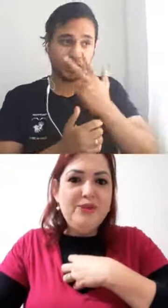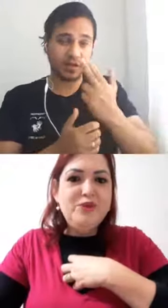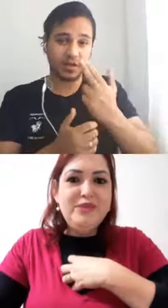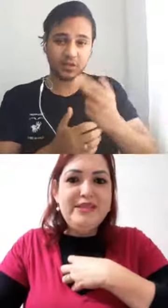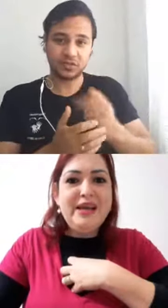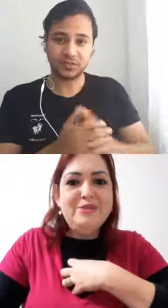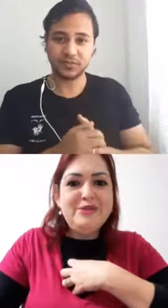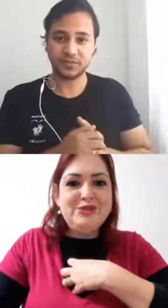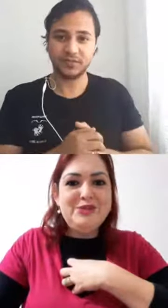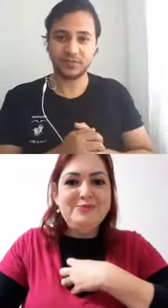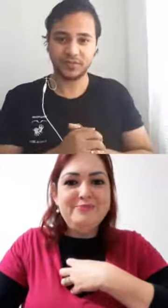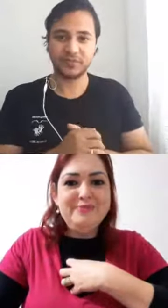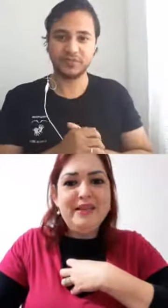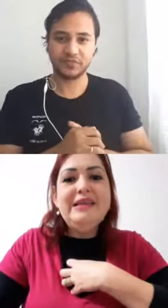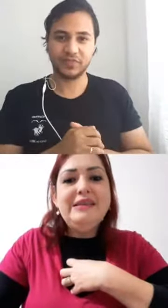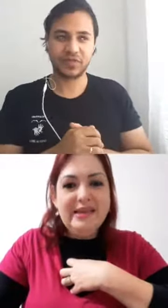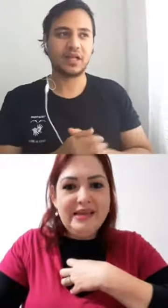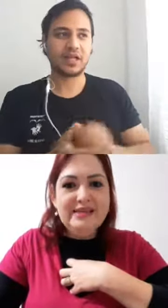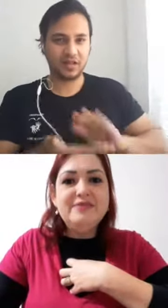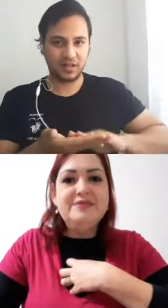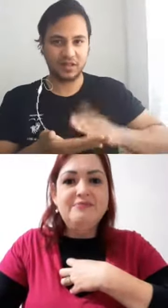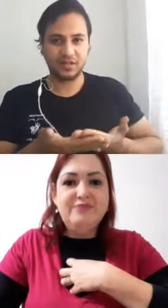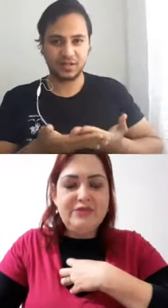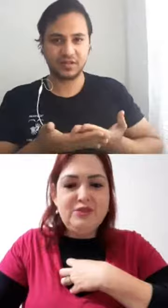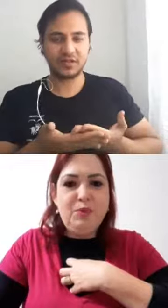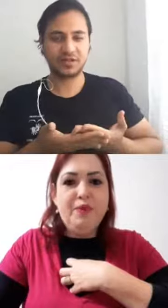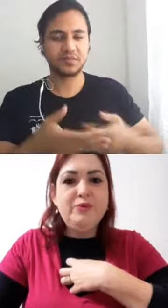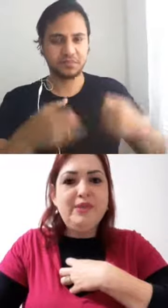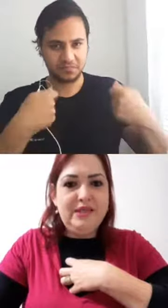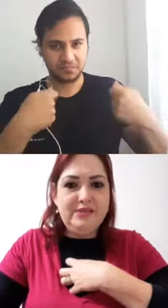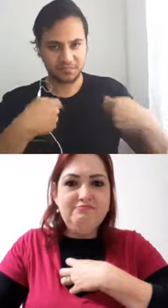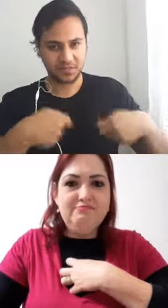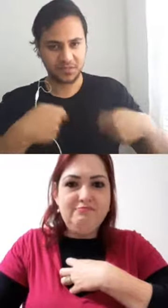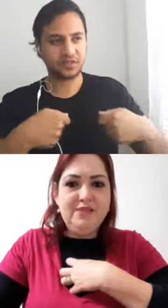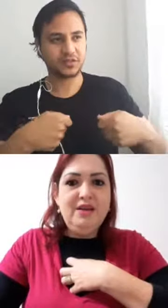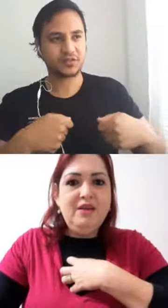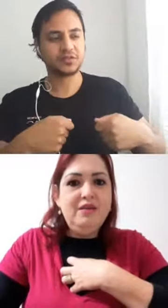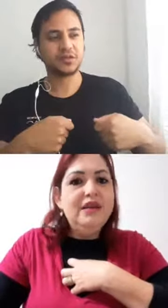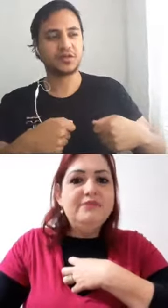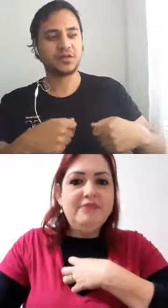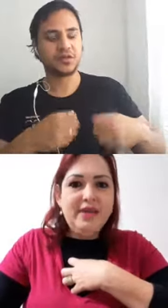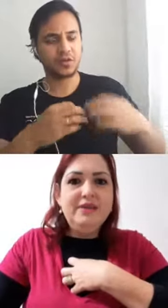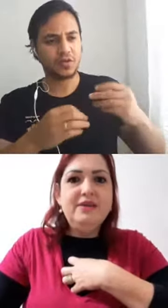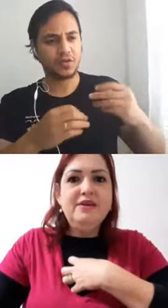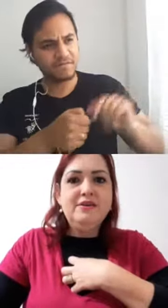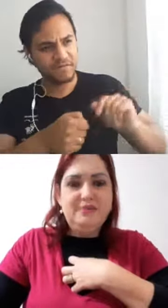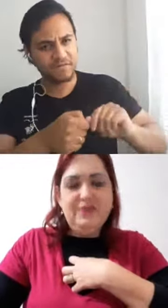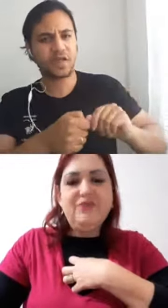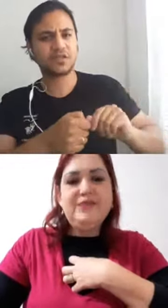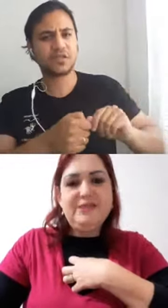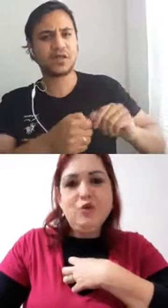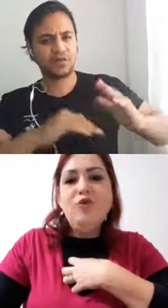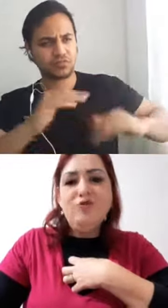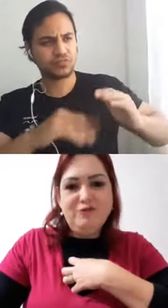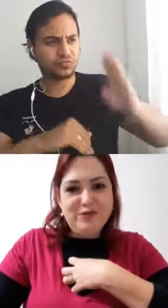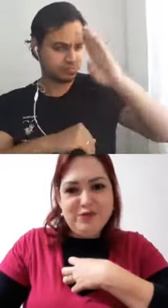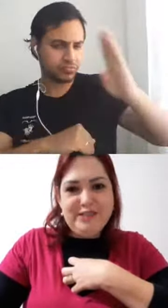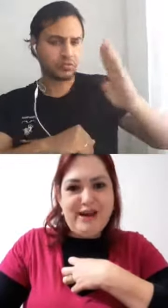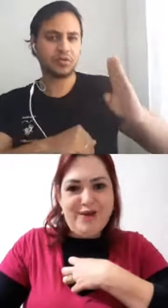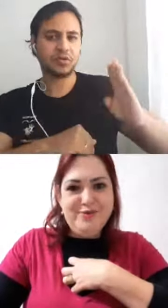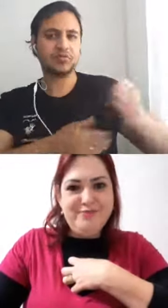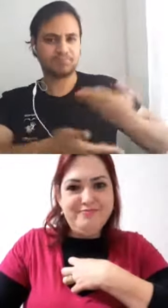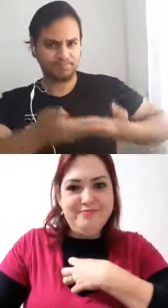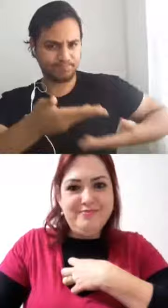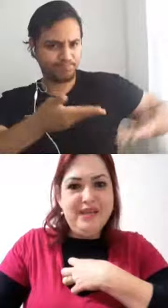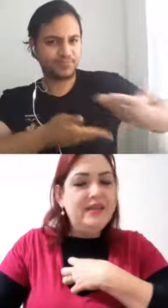momento que o intérprete ele tem que fazer o papel dele e ele tem que fazer o convívio